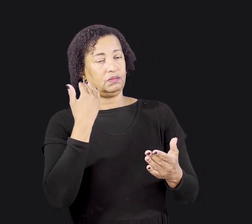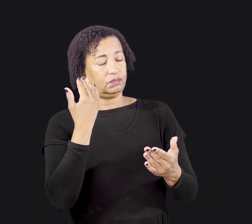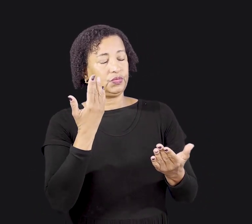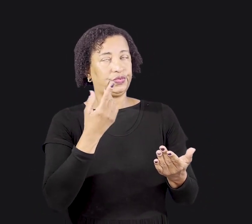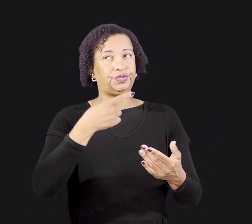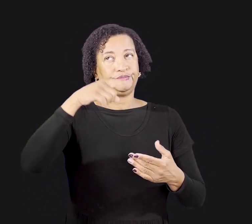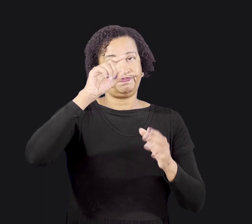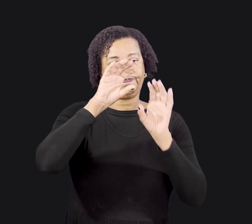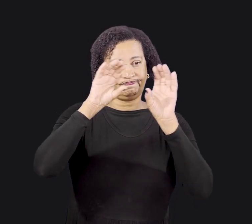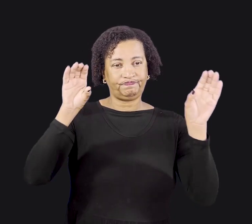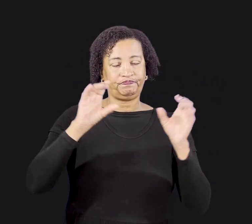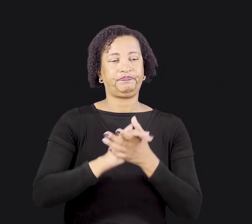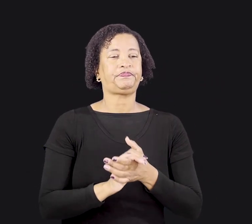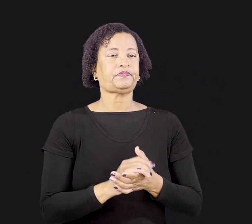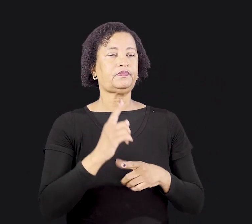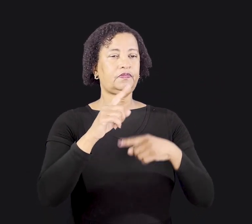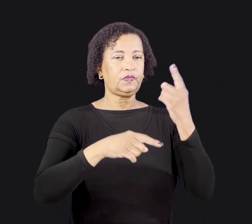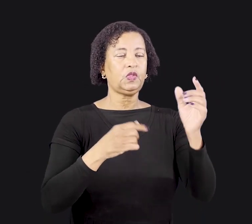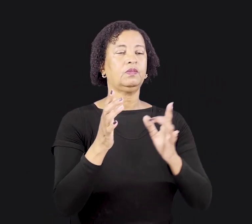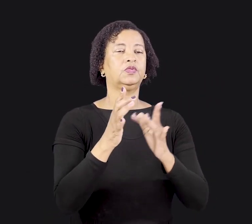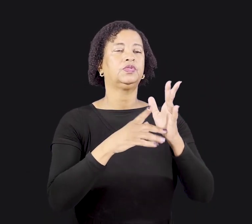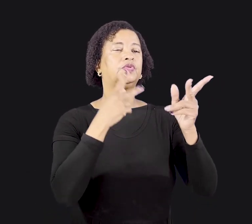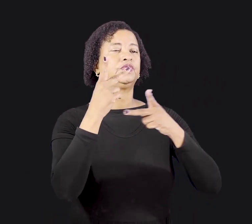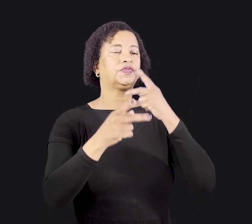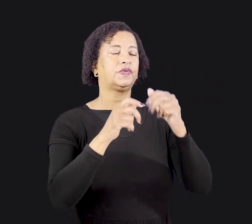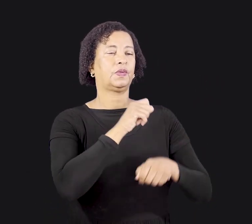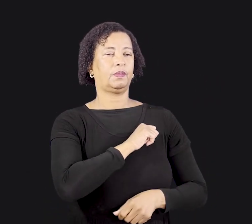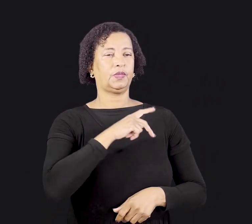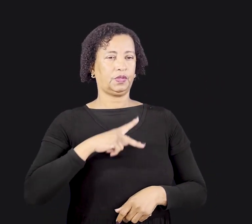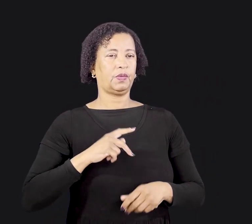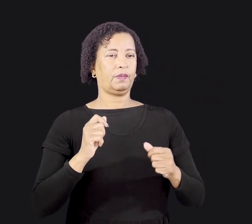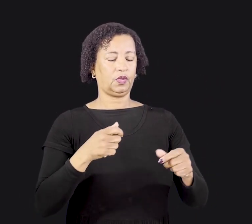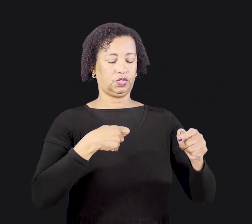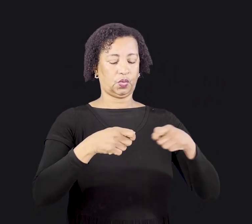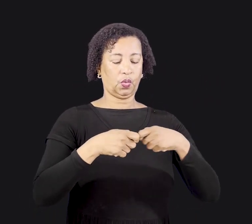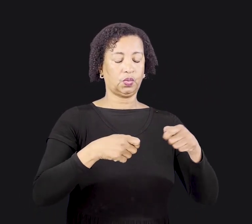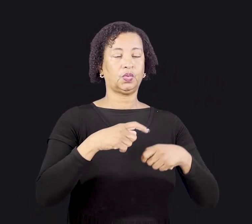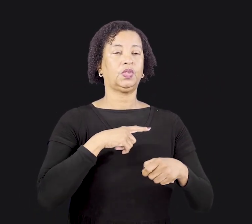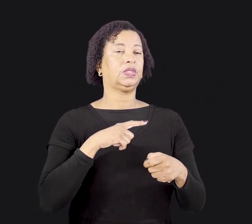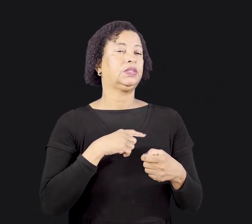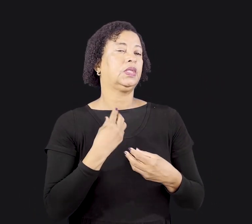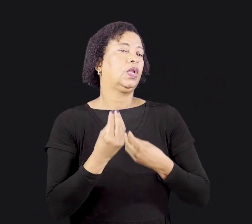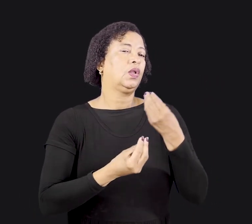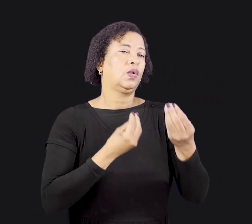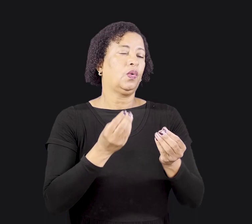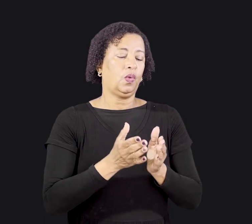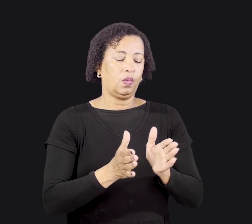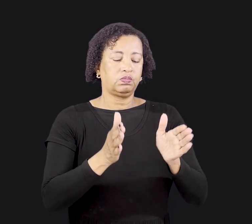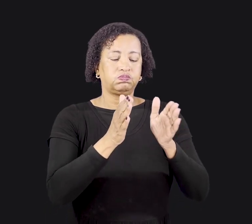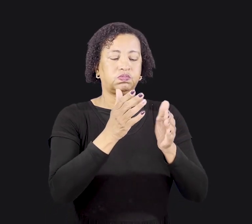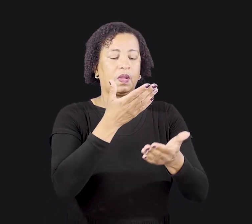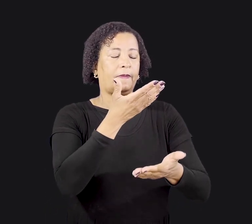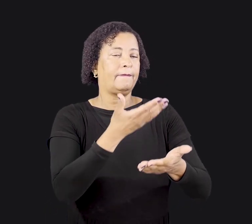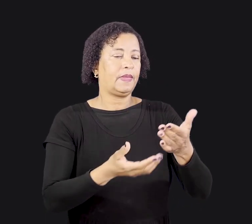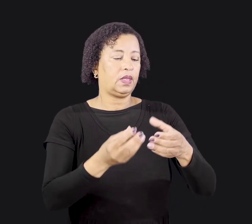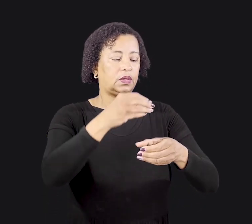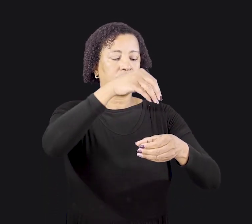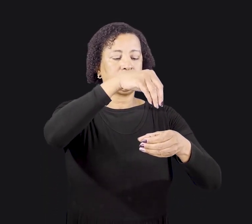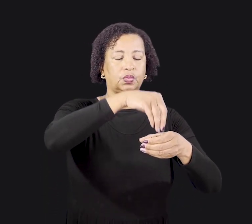lugar, Jesus disse aos apóstolos que você pode ter certo controle sobre como o vaso perde o seu conteúdo, sobre como